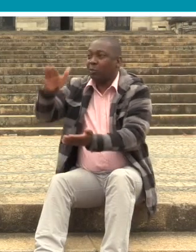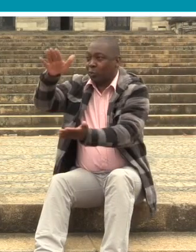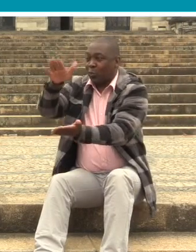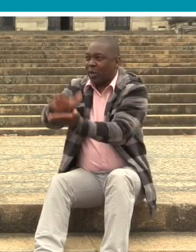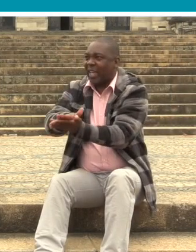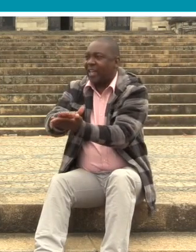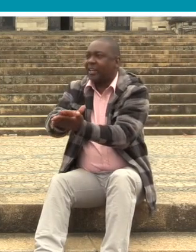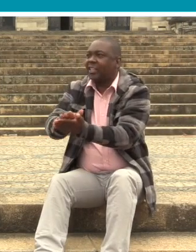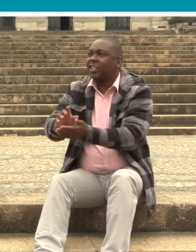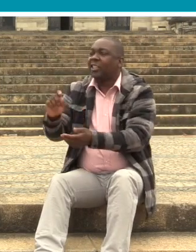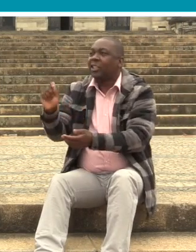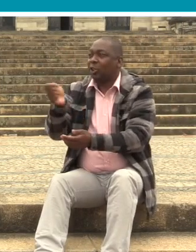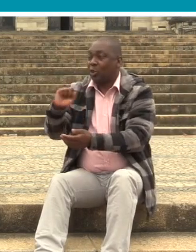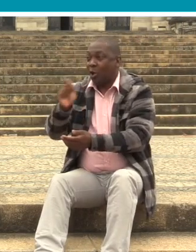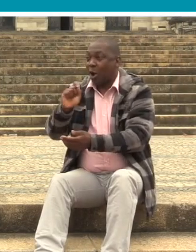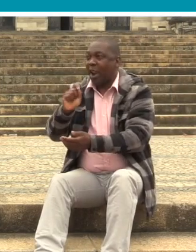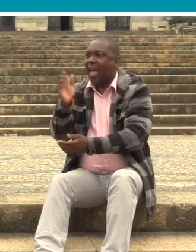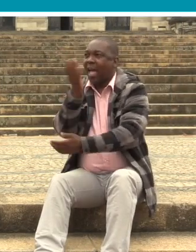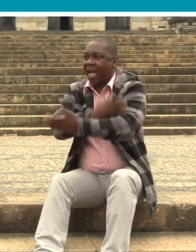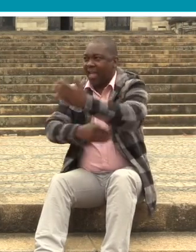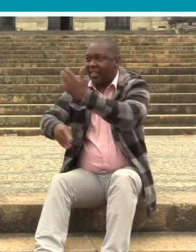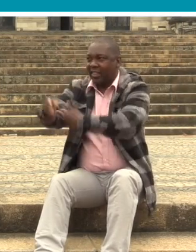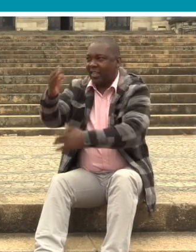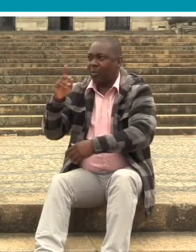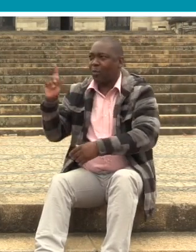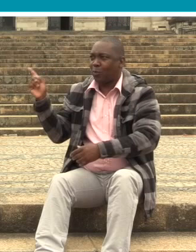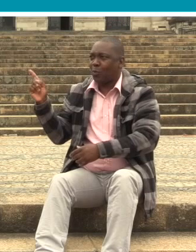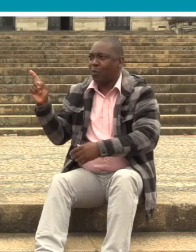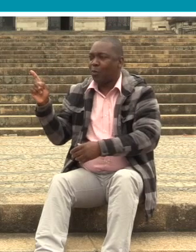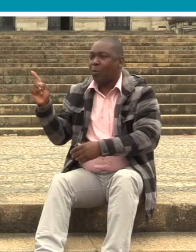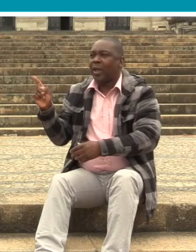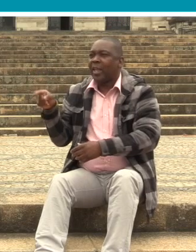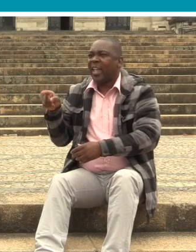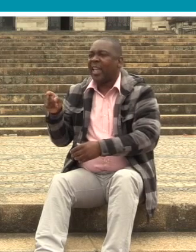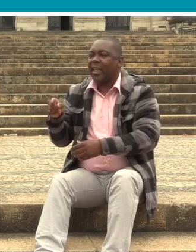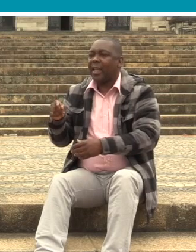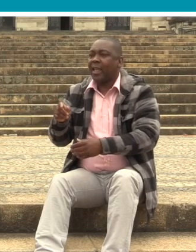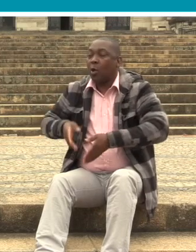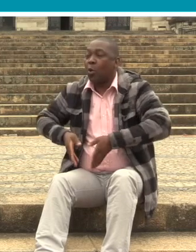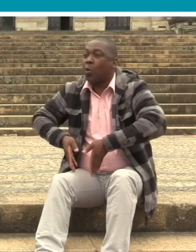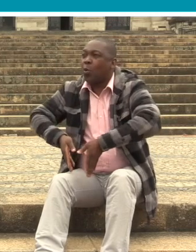Bem, nós agora estamos na Escola Comunitária da DEMO.